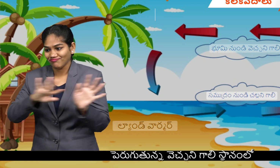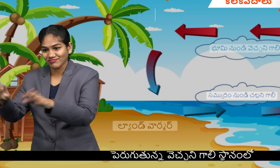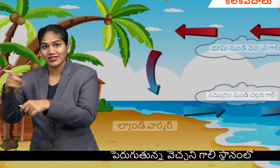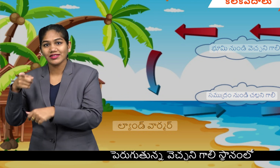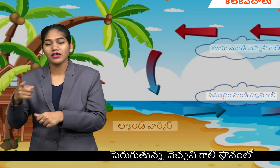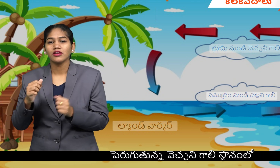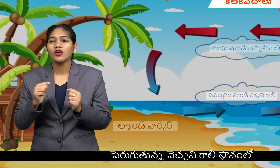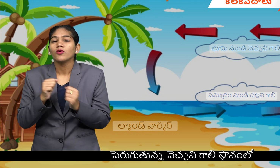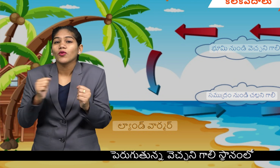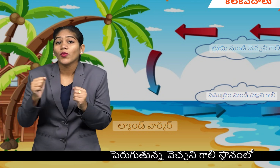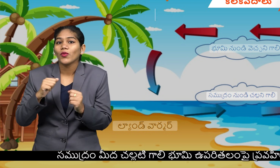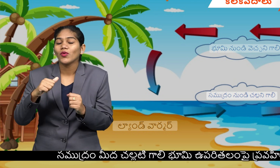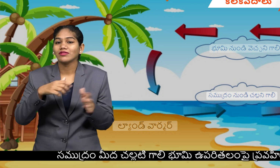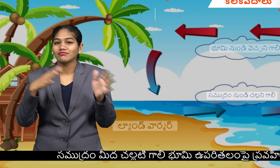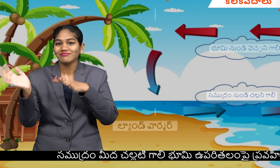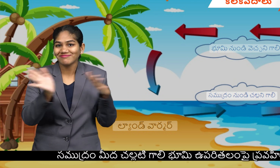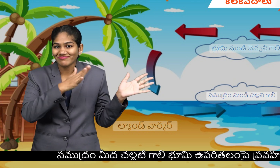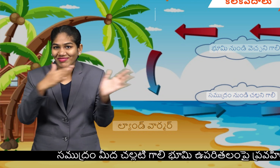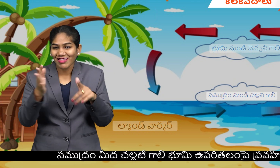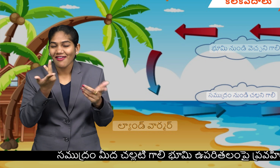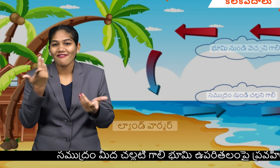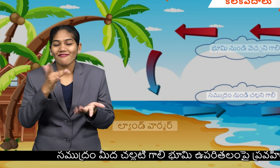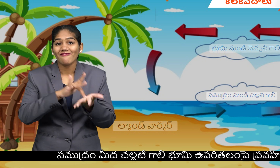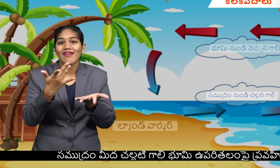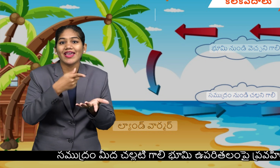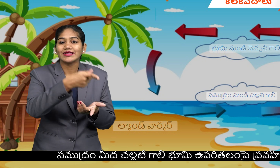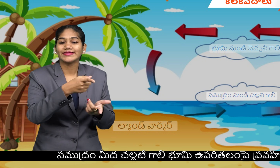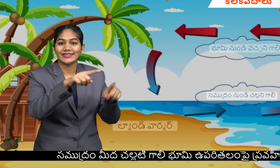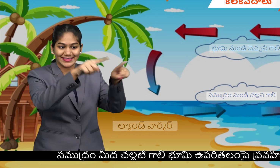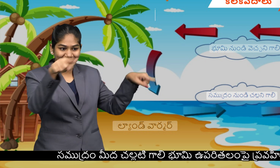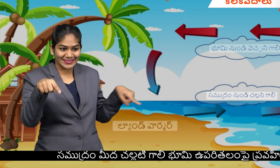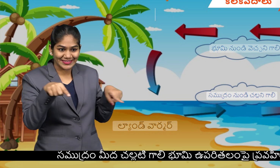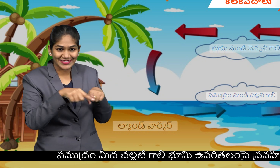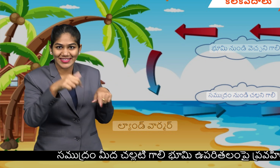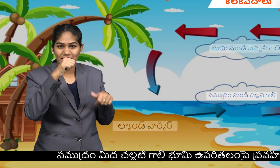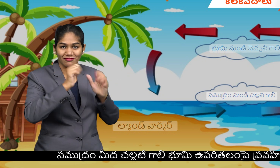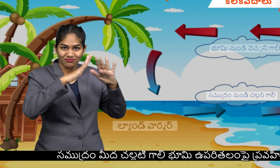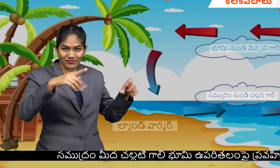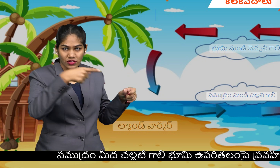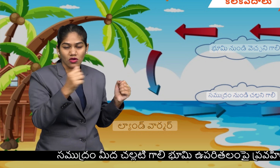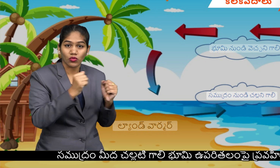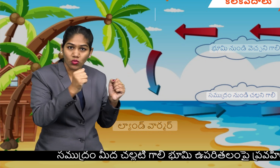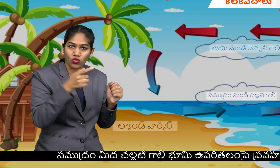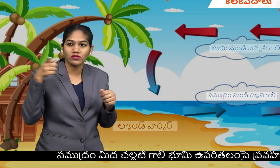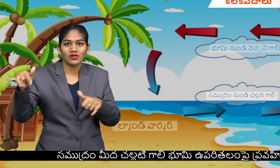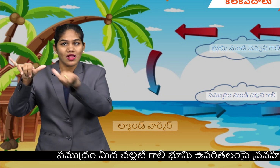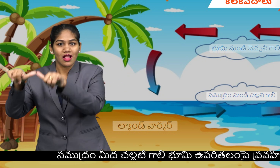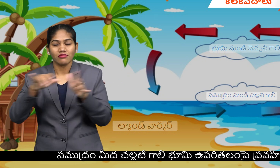పెరుగుతున్న వెచ్చని గాలి స్థానంలో సముద్రం మీద చల్లటి గాలి భూమి ఉపరితలంపై ప్రవహిస్తుంది.